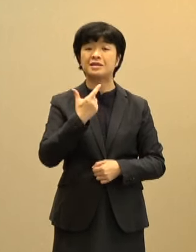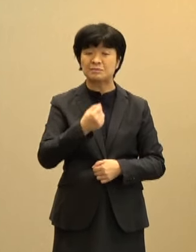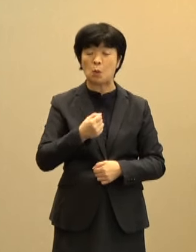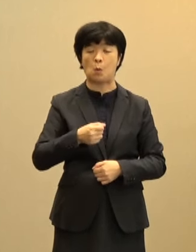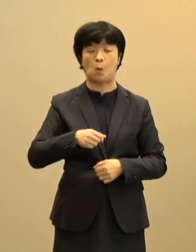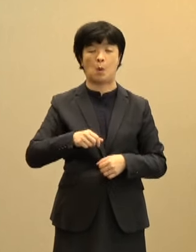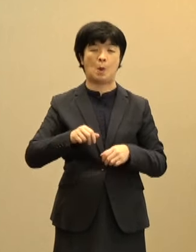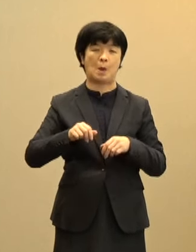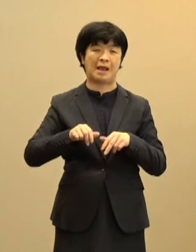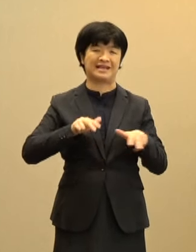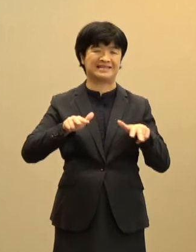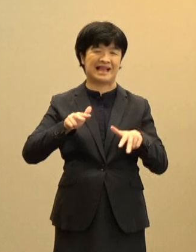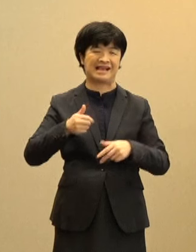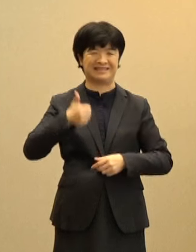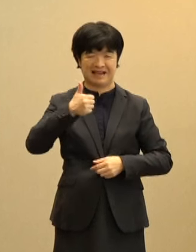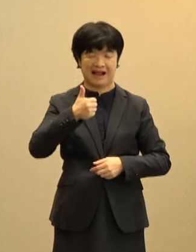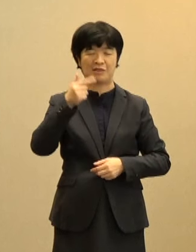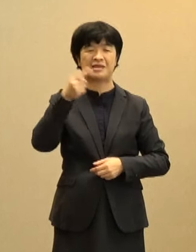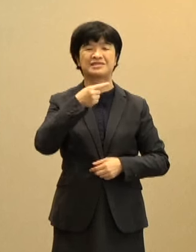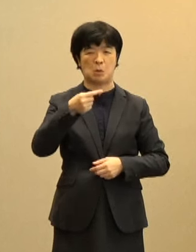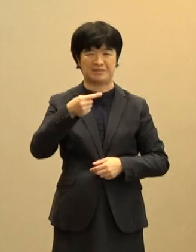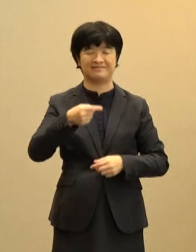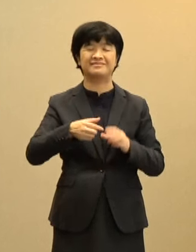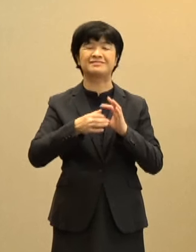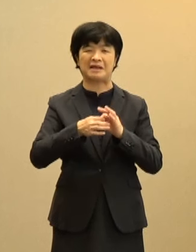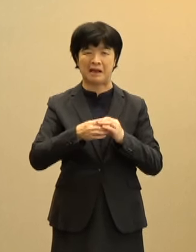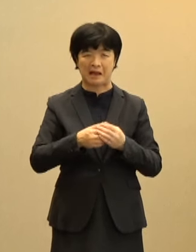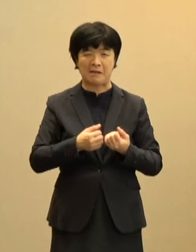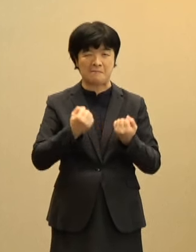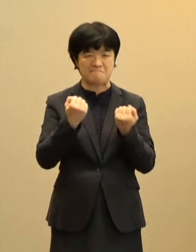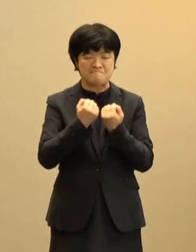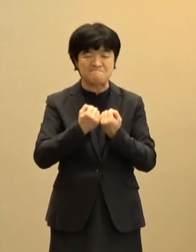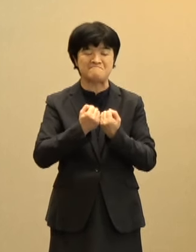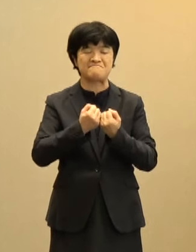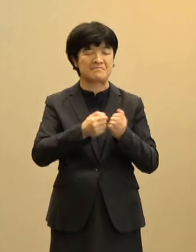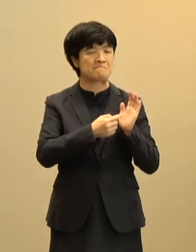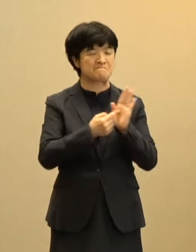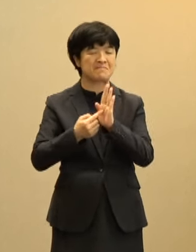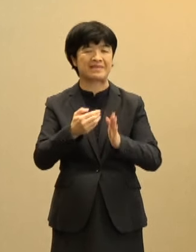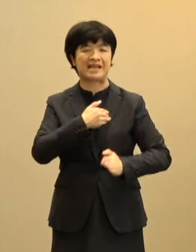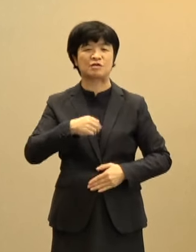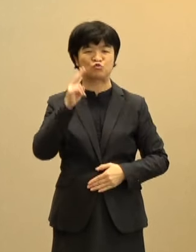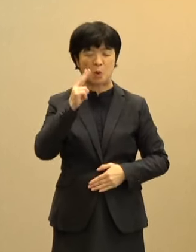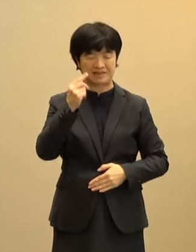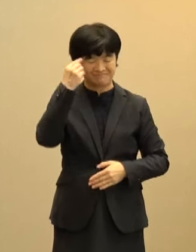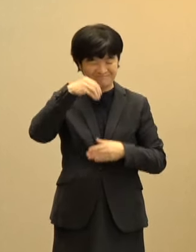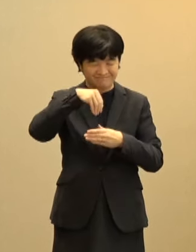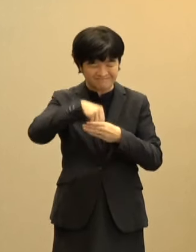治家として確かに模範的な行動を取るように、意識していきたいというふうに思います。 ありがとうございます。 今 の政治の現状という